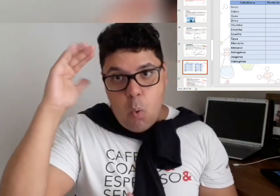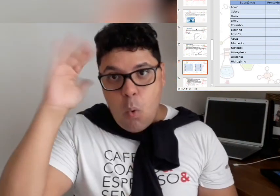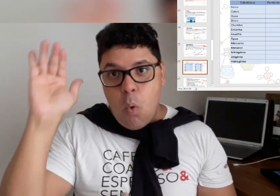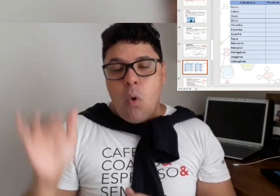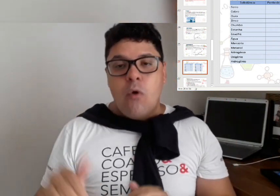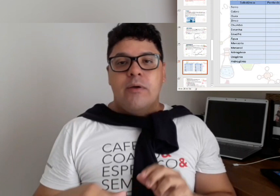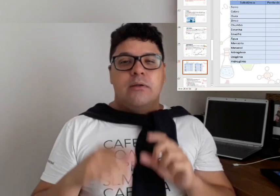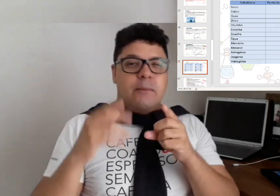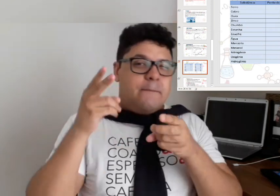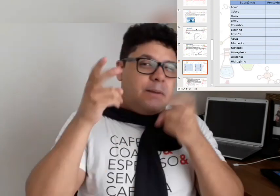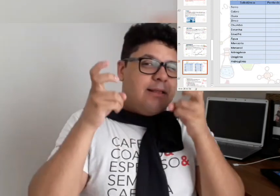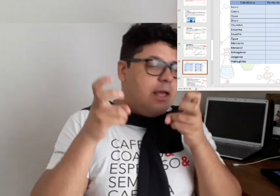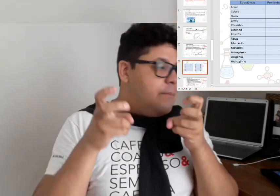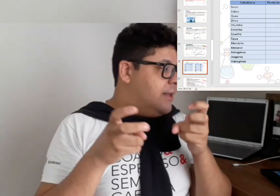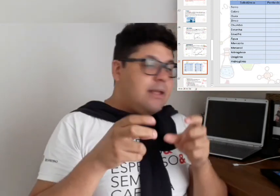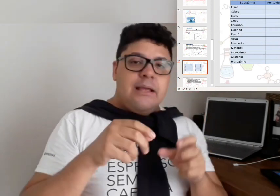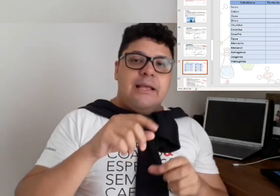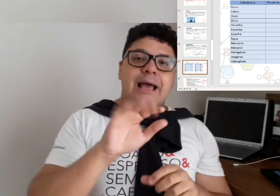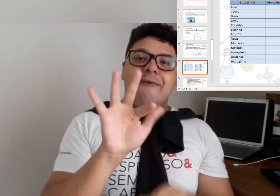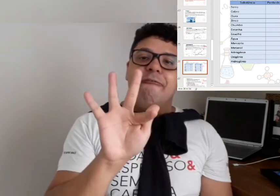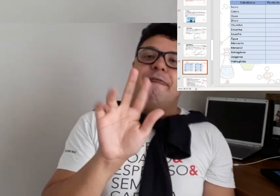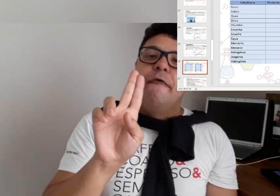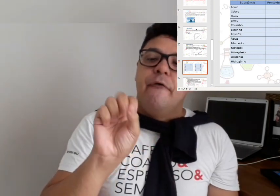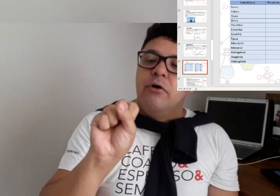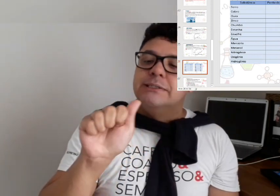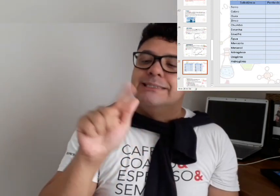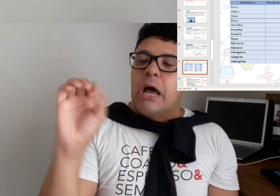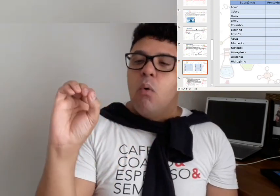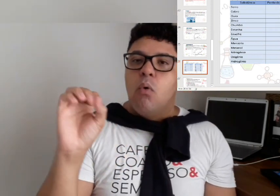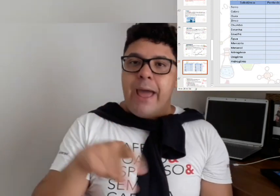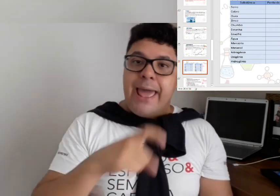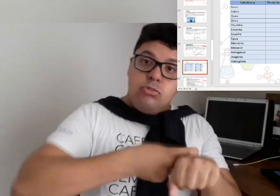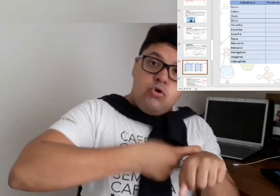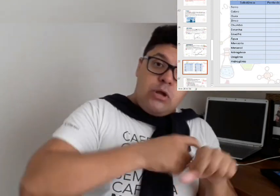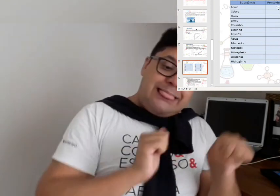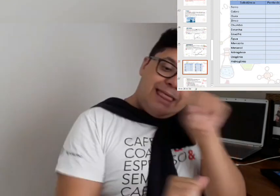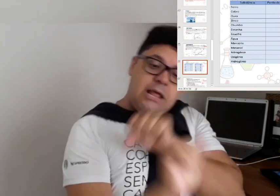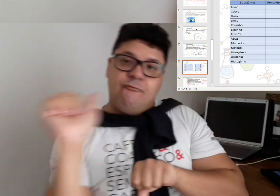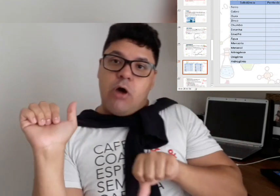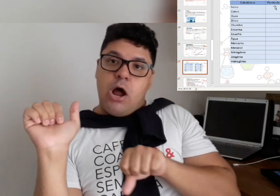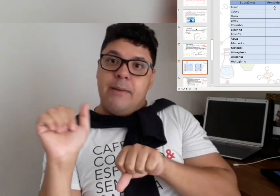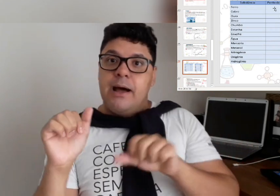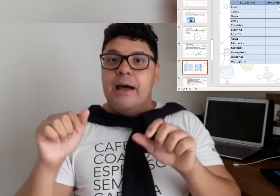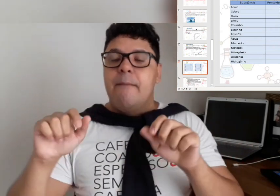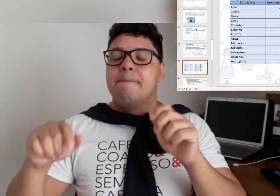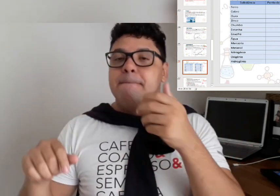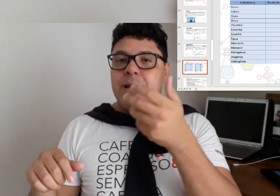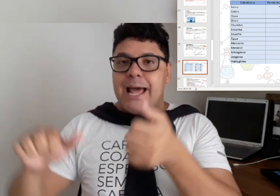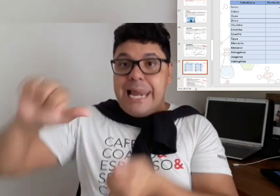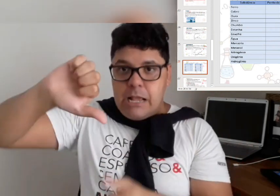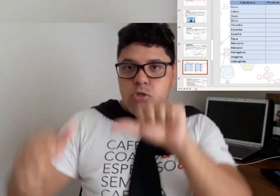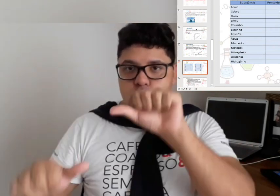a passagem do estado sólido para o estado líquido. Então, se a fusão é a passagem do estado sólido para o estado